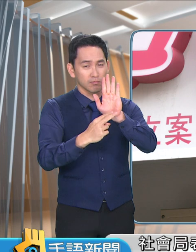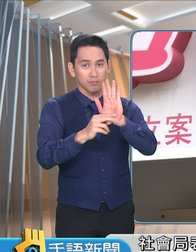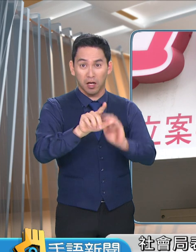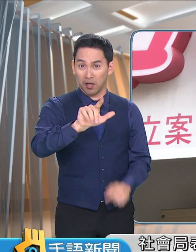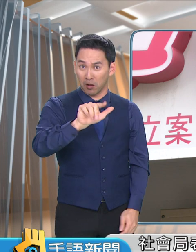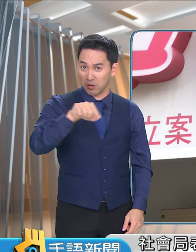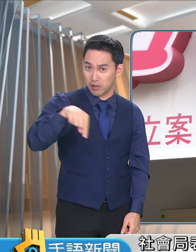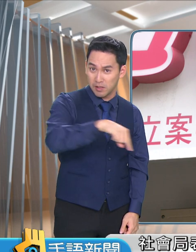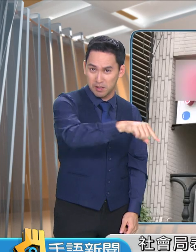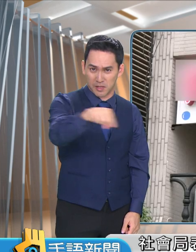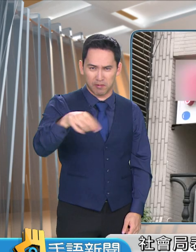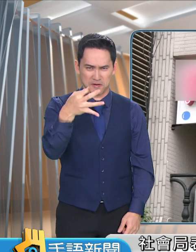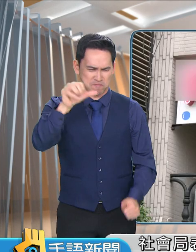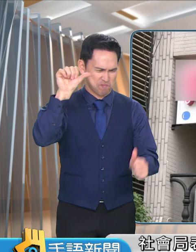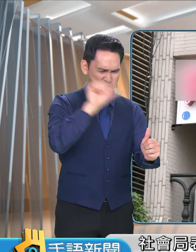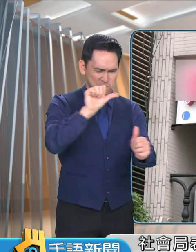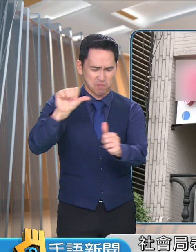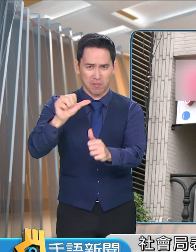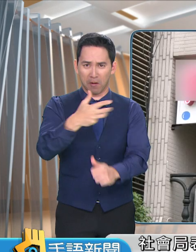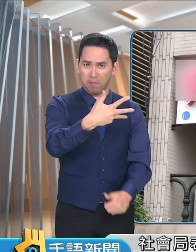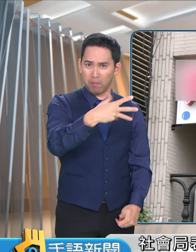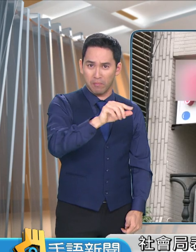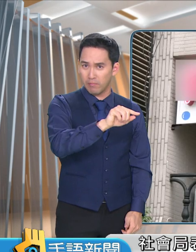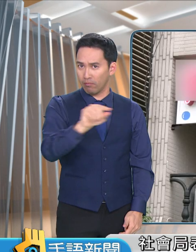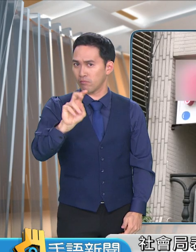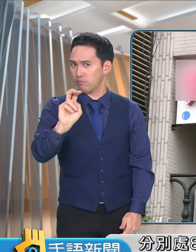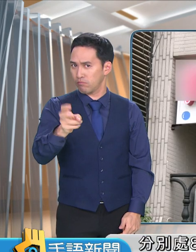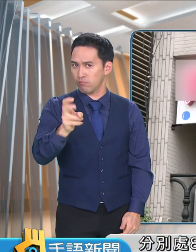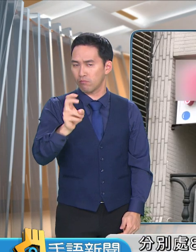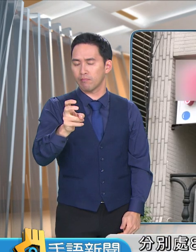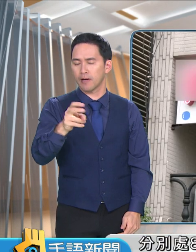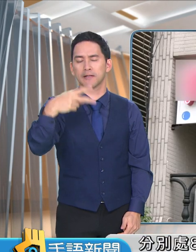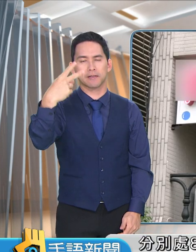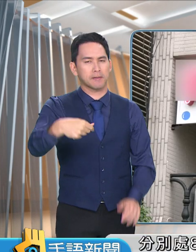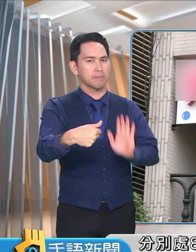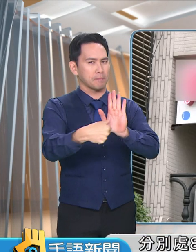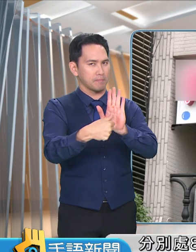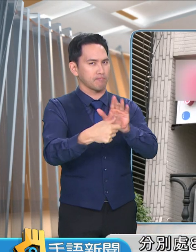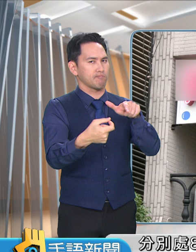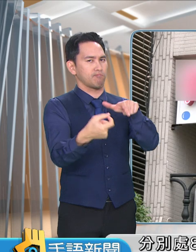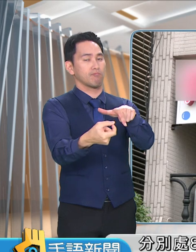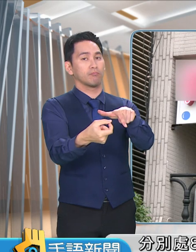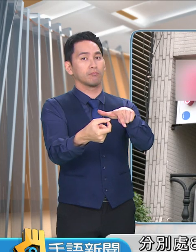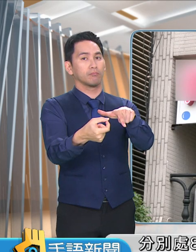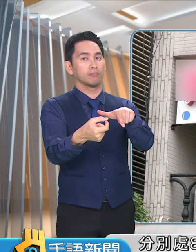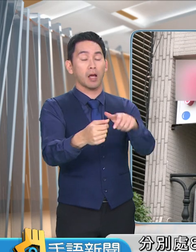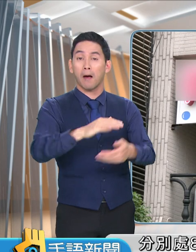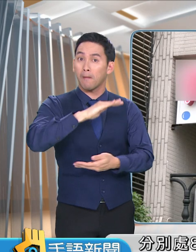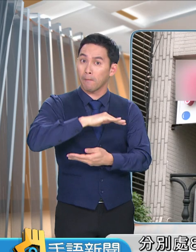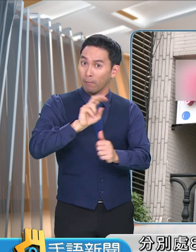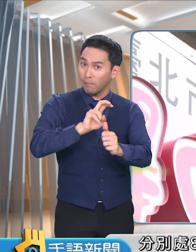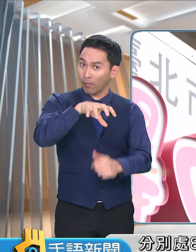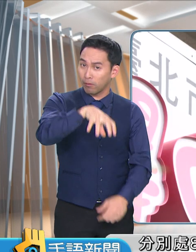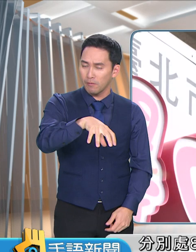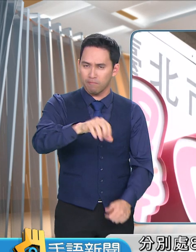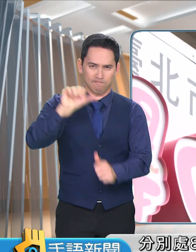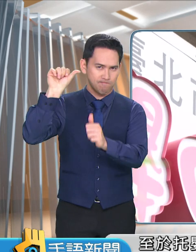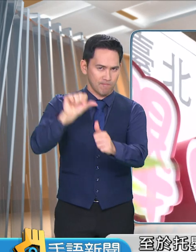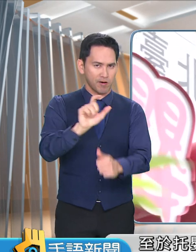示，相关涉案教师分别处8万到20万元罚锾，并公布姓名。至于